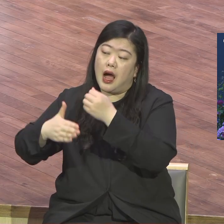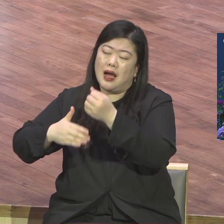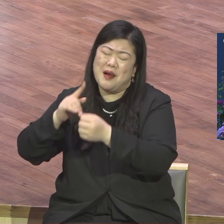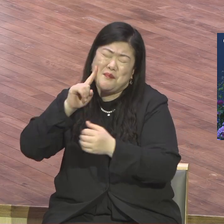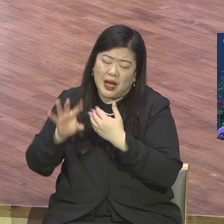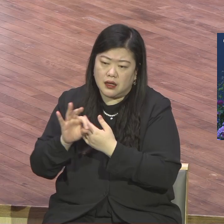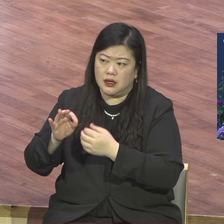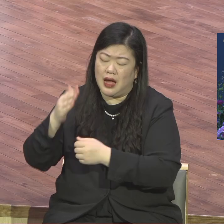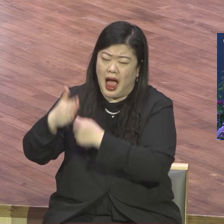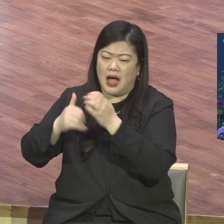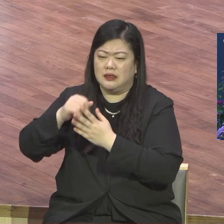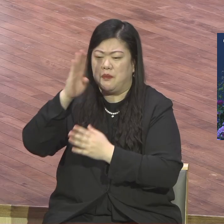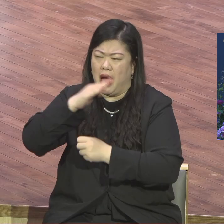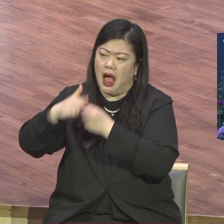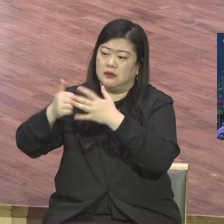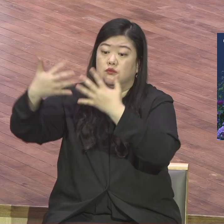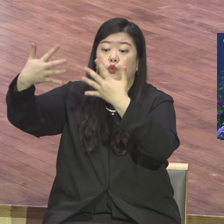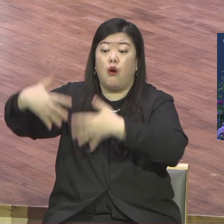중요하니까.